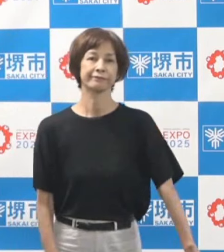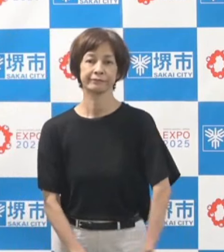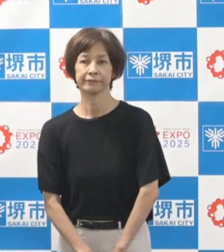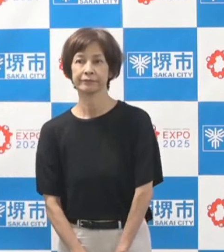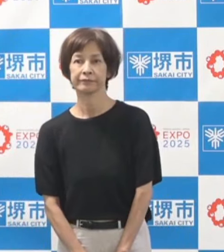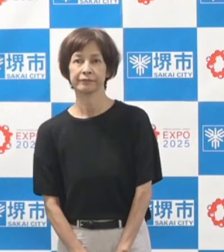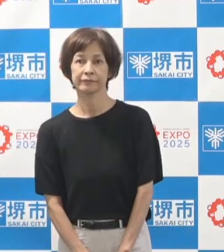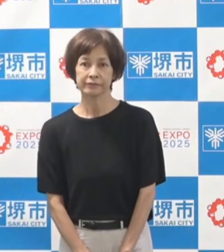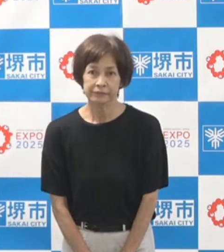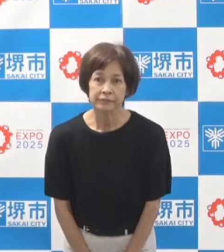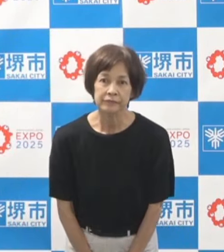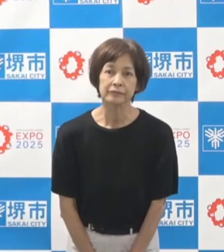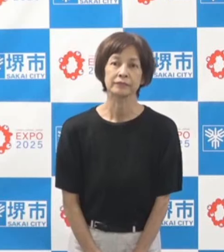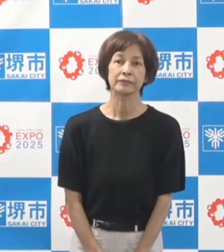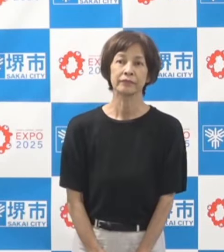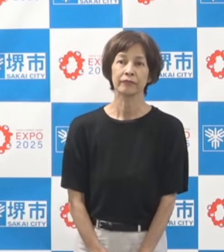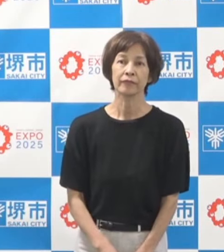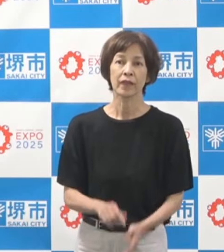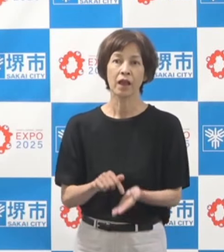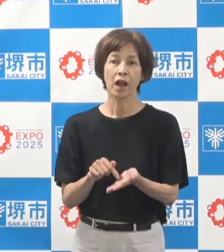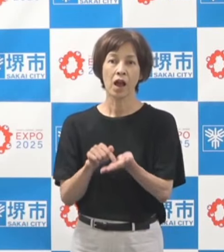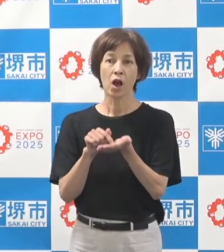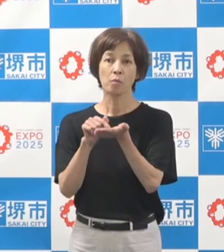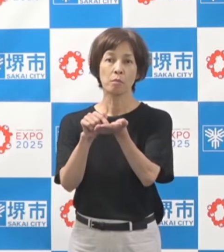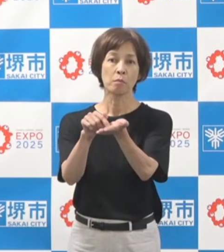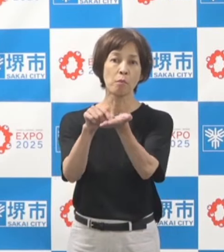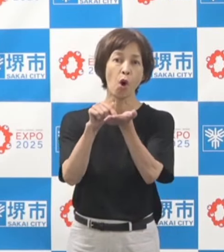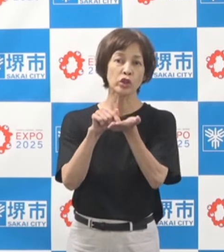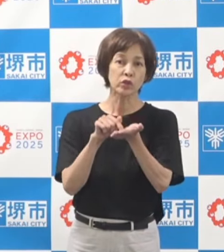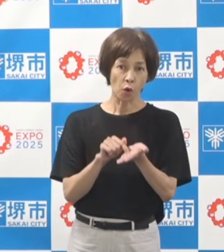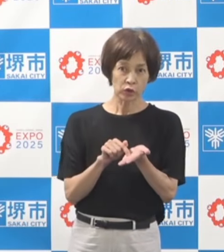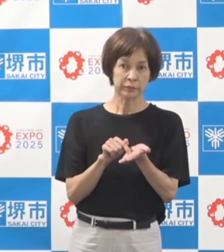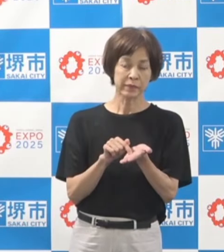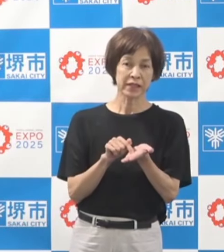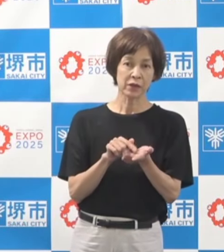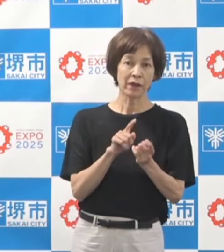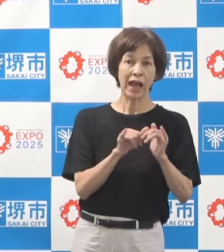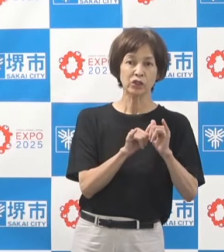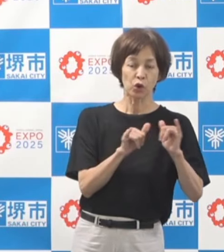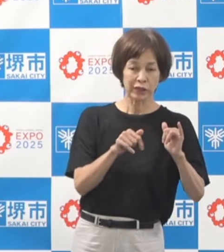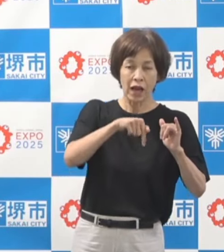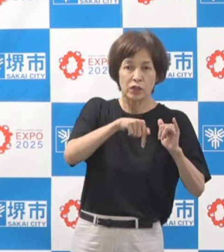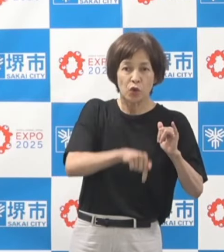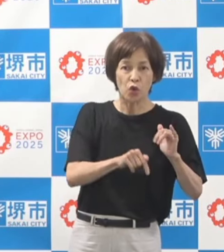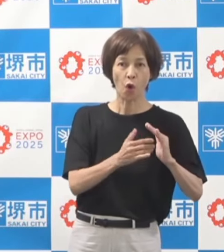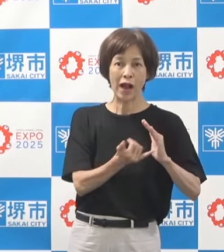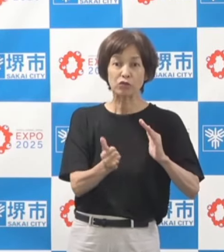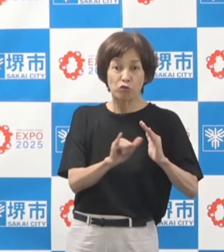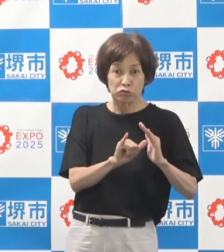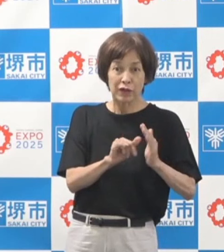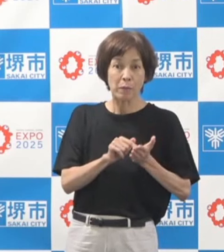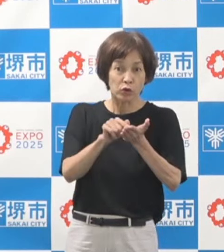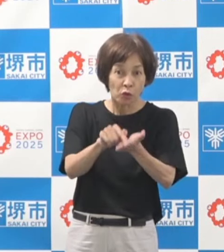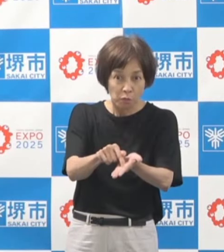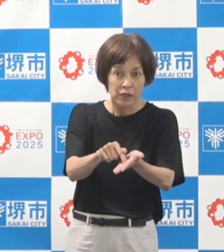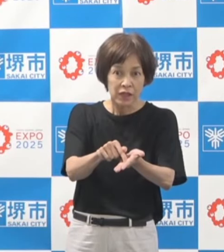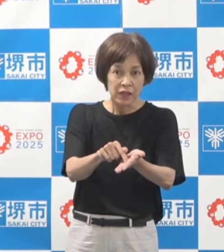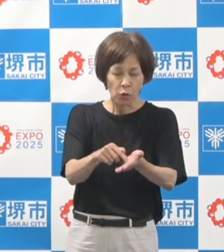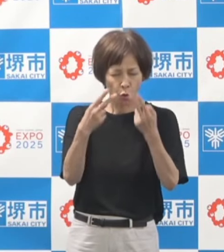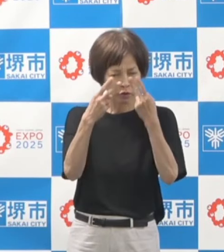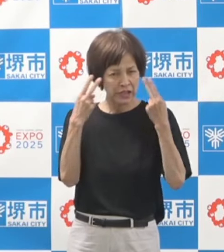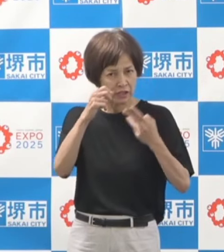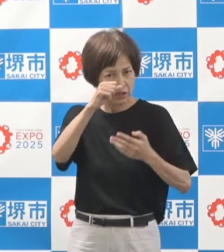すみません、これ申し込みが、対象者やその家族等とあるんですが、これ認知症であることの証明